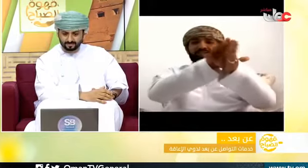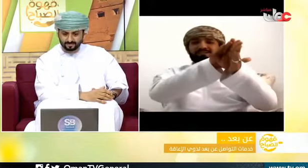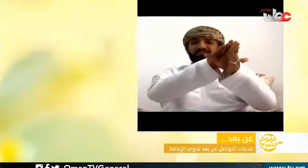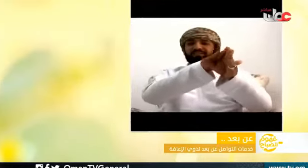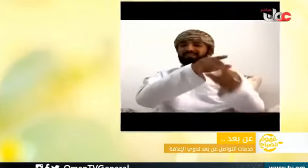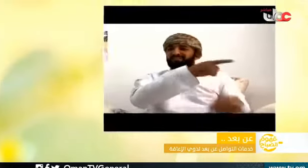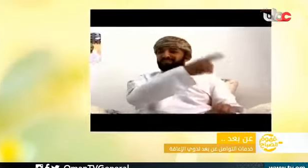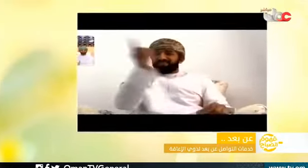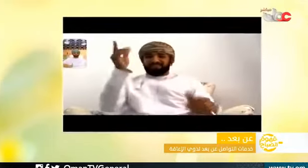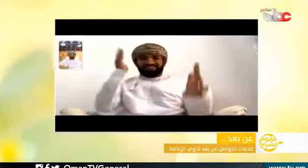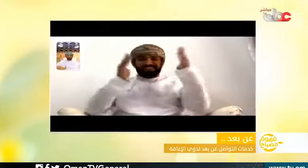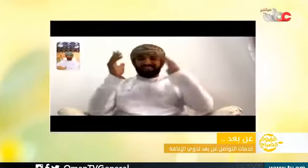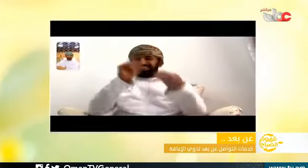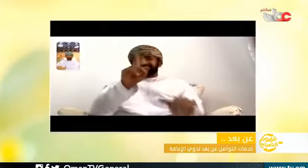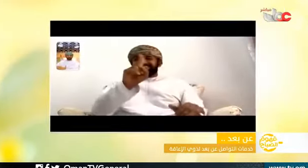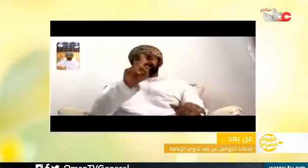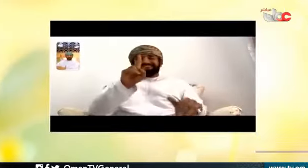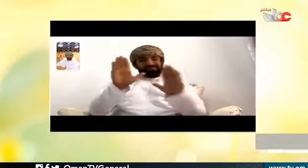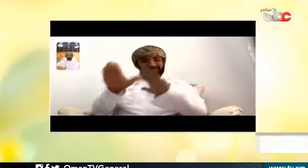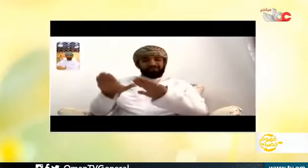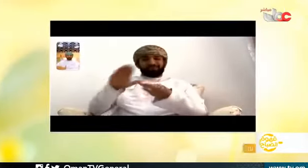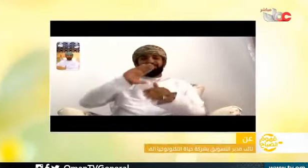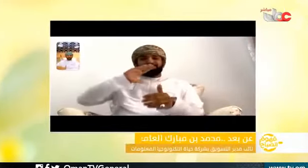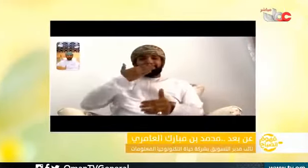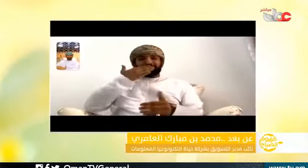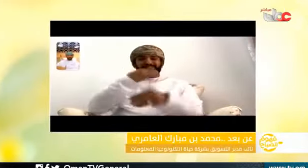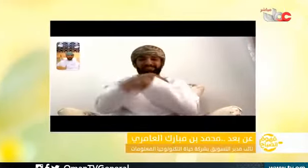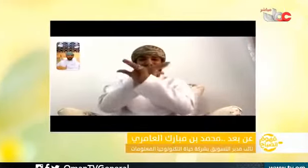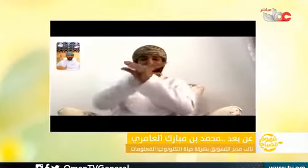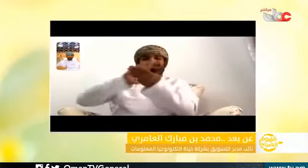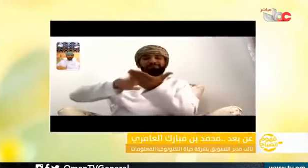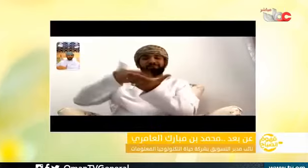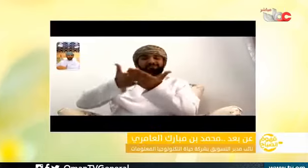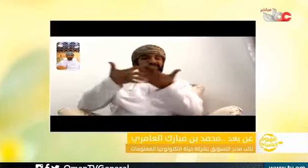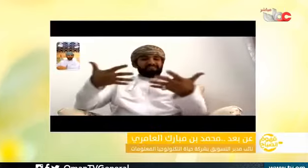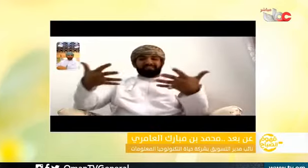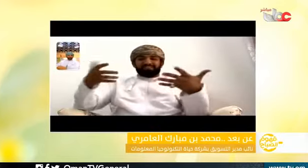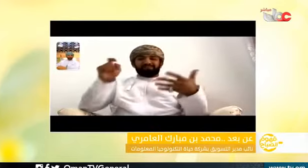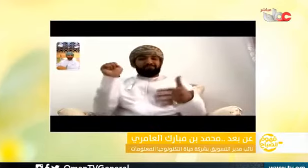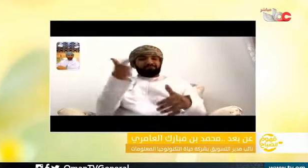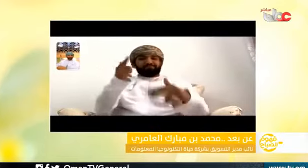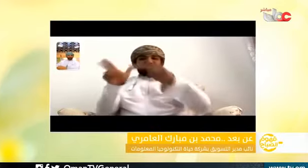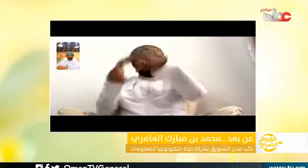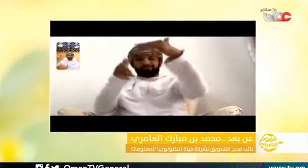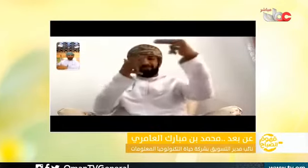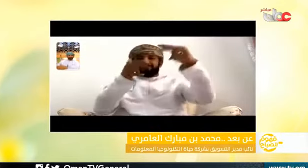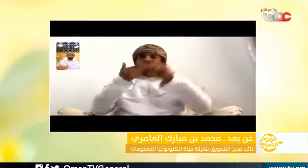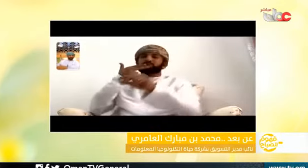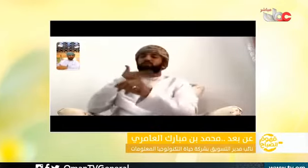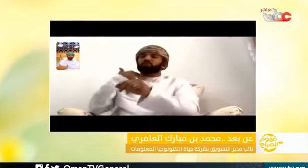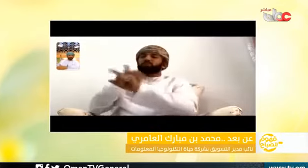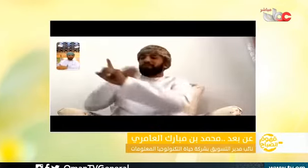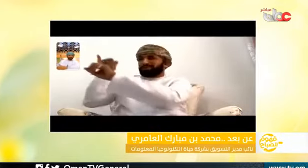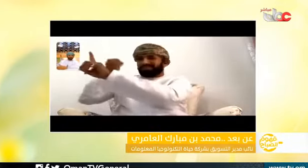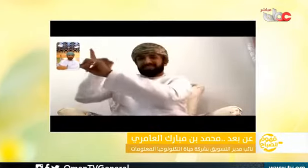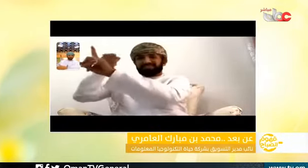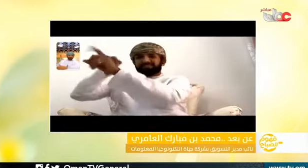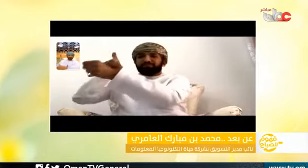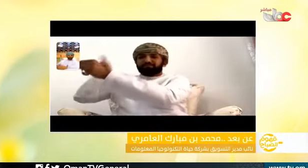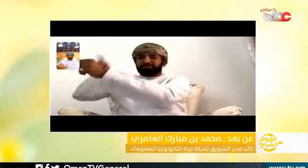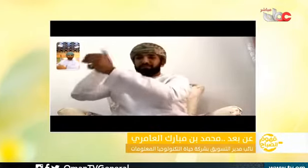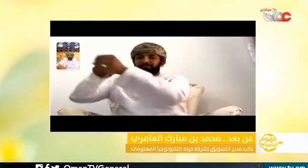كوفيد 19 كان يعني الكثير كان غير مستعد لهذه الأمور الطارئة، ولكن رغم من هذه